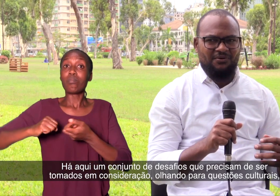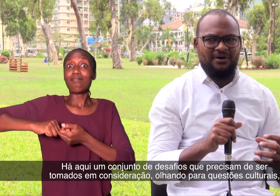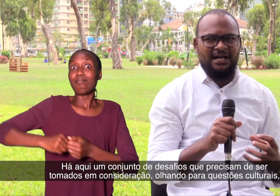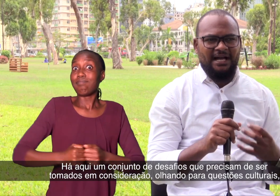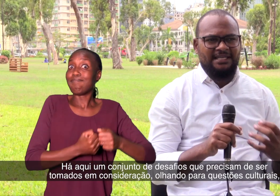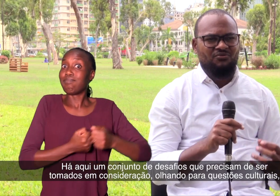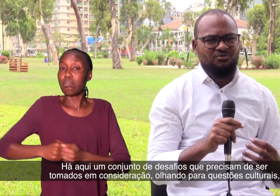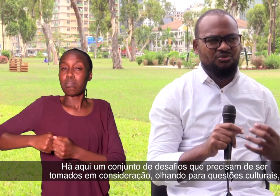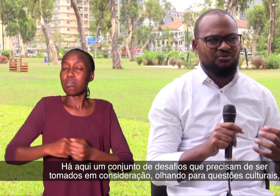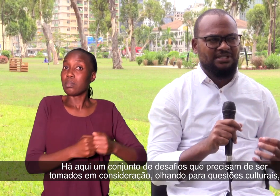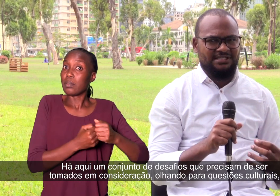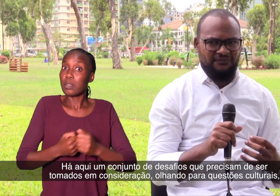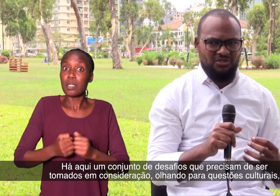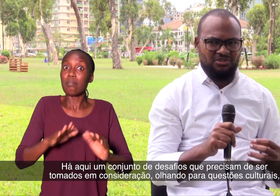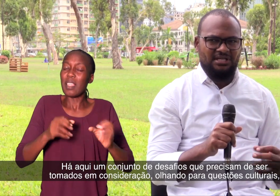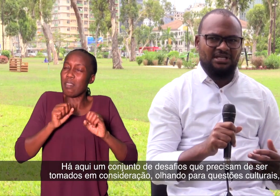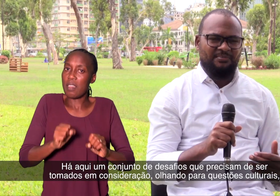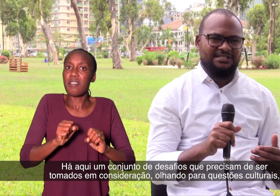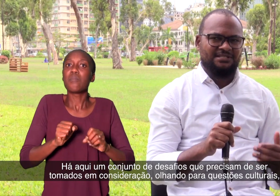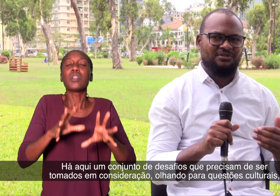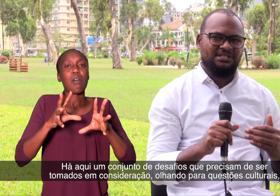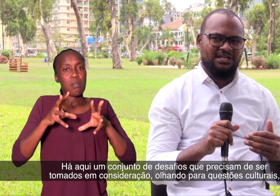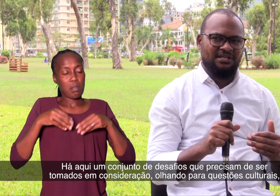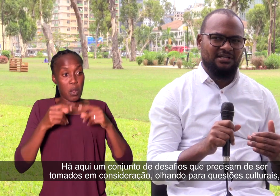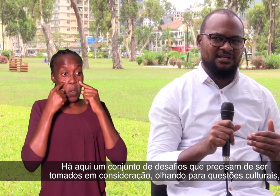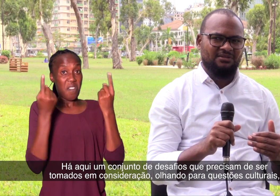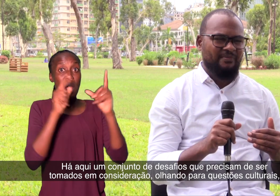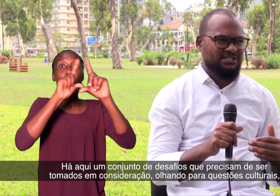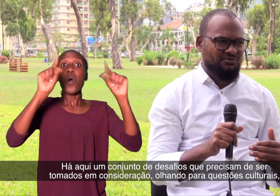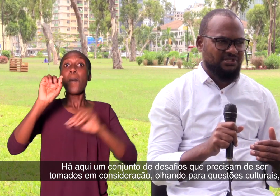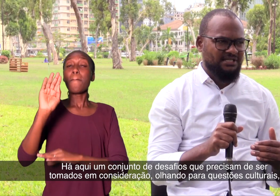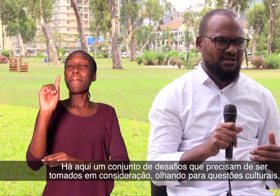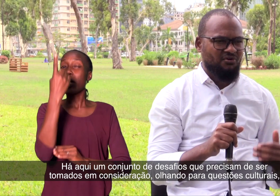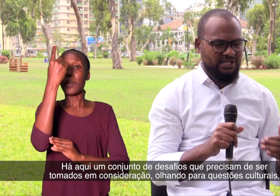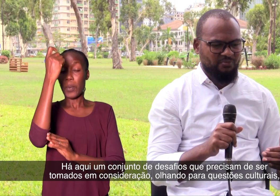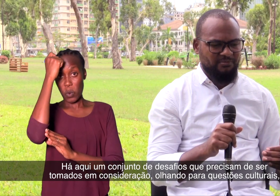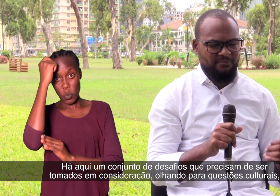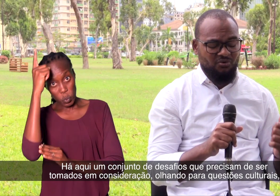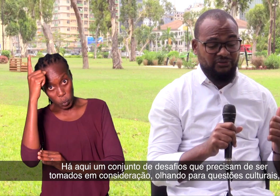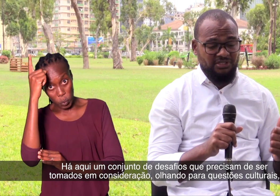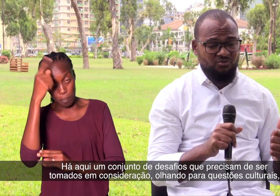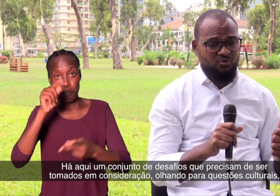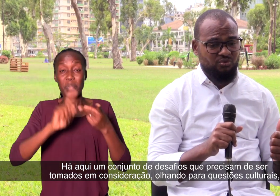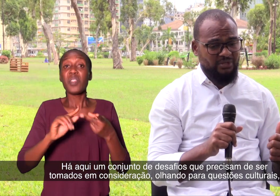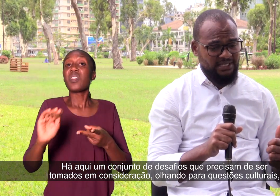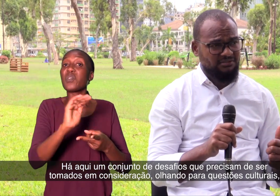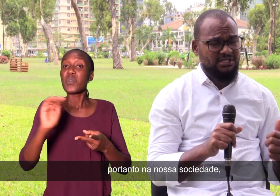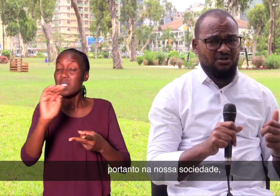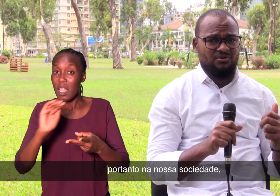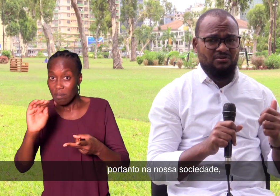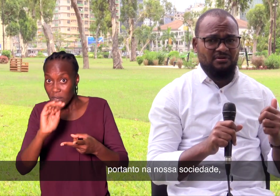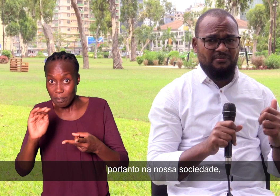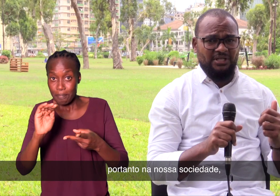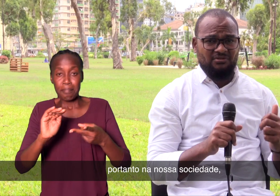Então, há aqui um conjunto de desafios que precisam de ser tomados em consideração, olhando primeiro para o contexto cultural,